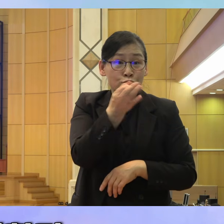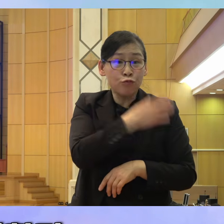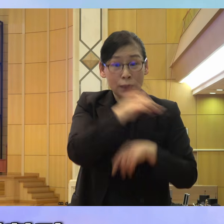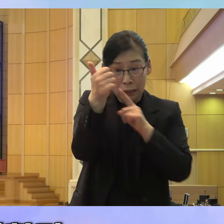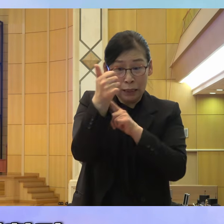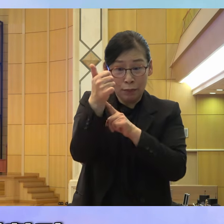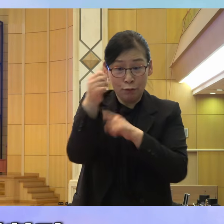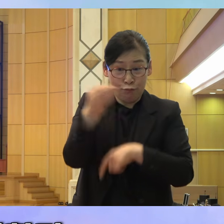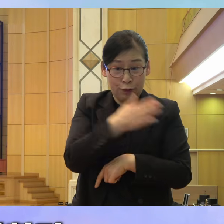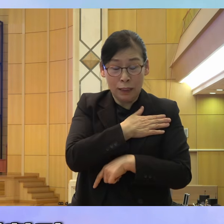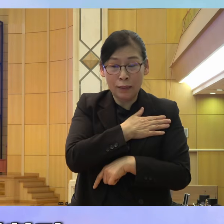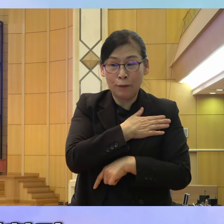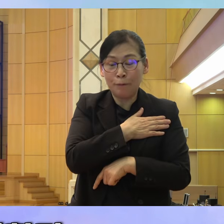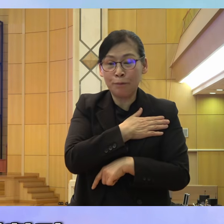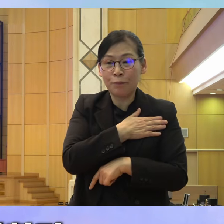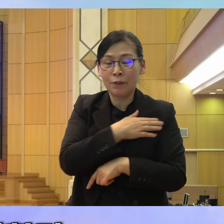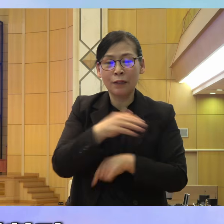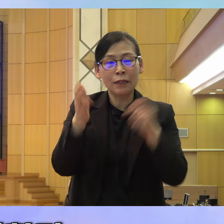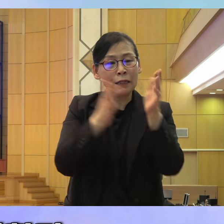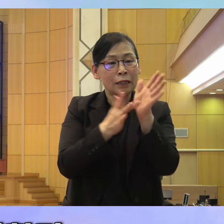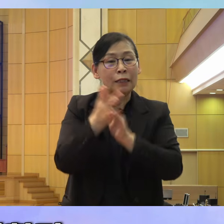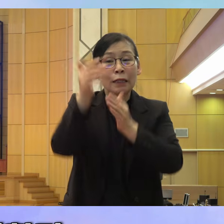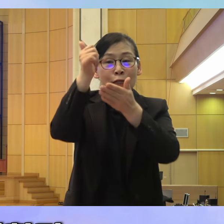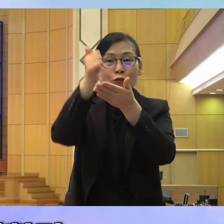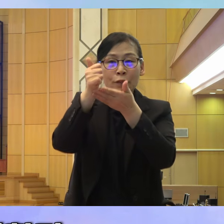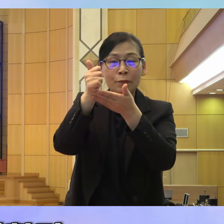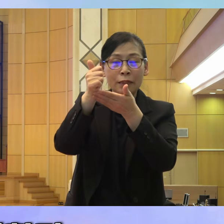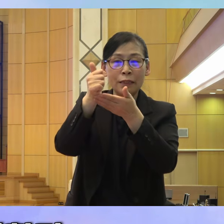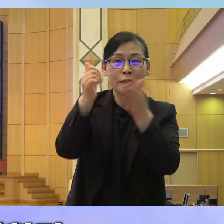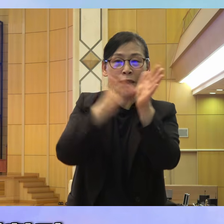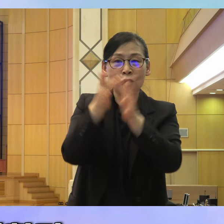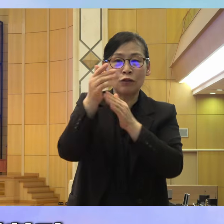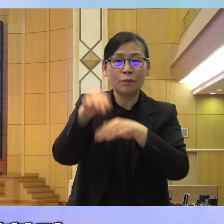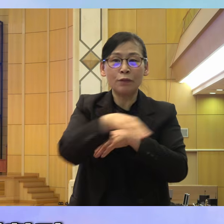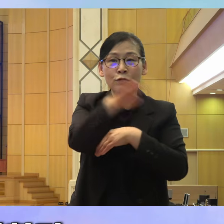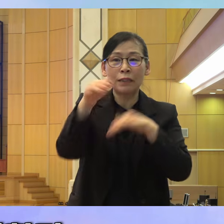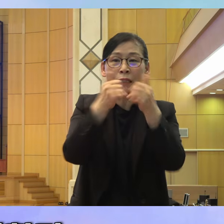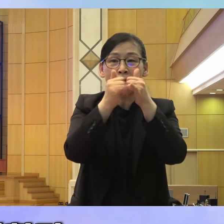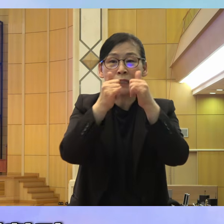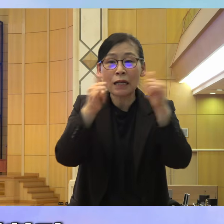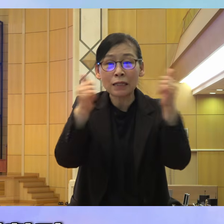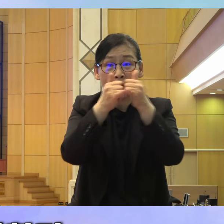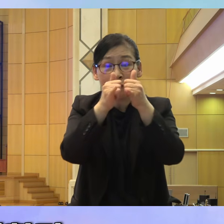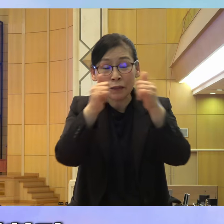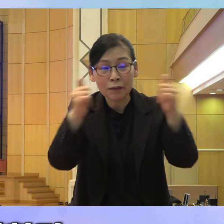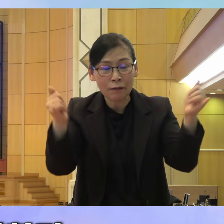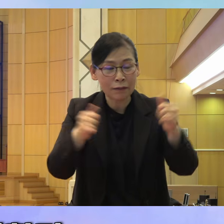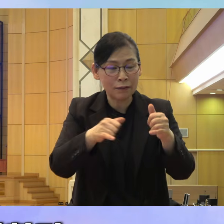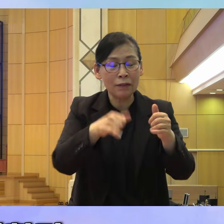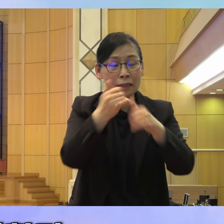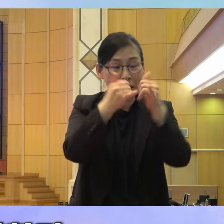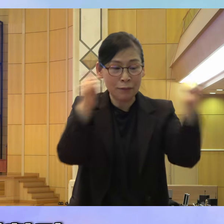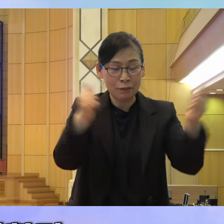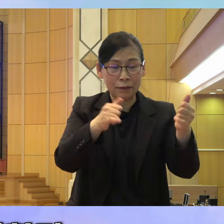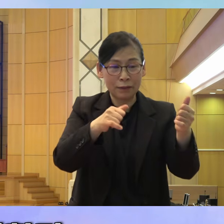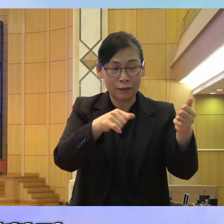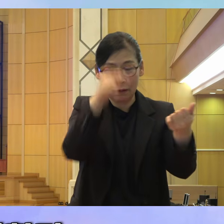그랬어요. 그러니까 예수님이 우리 사람들을